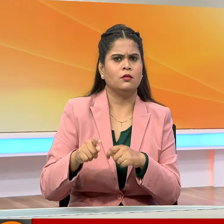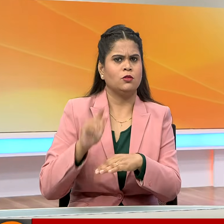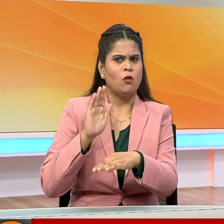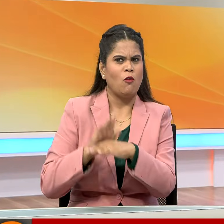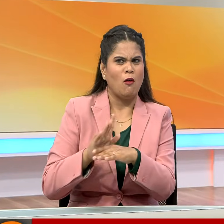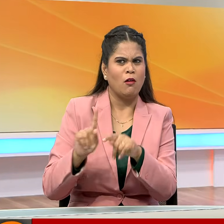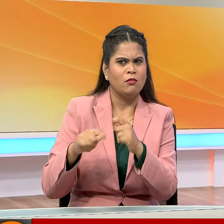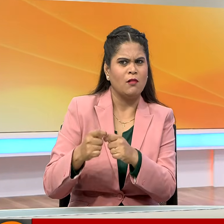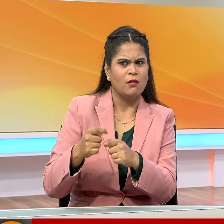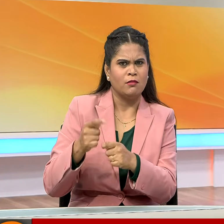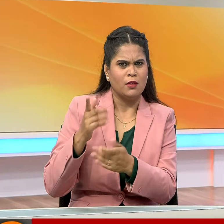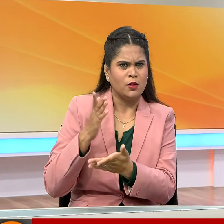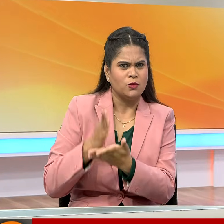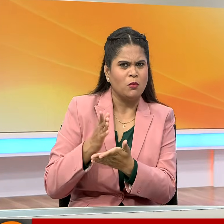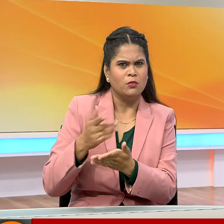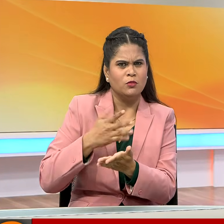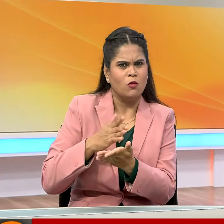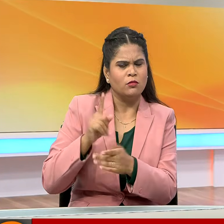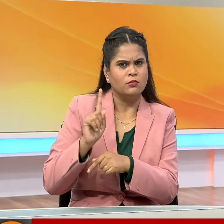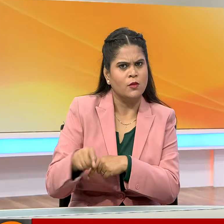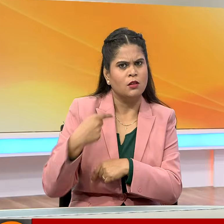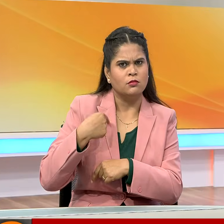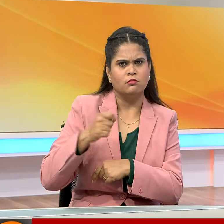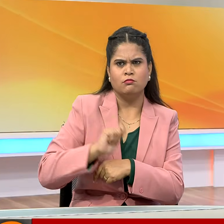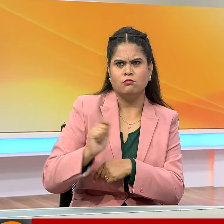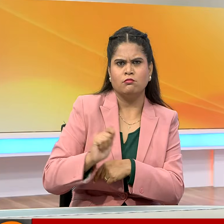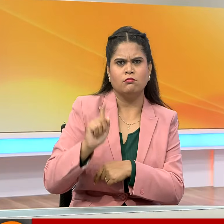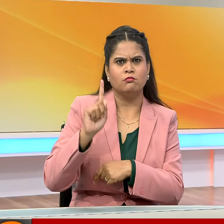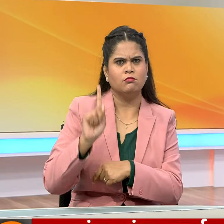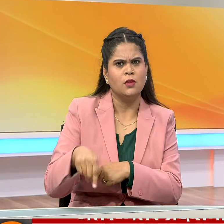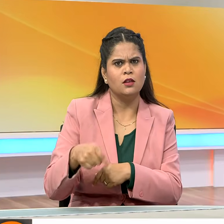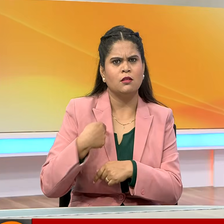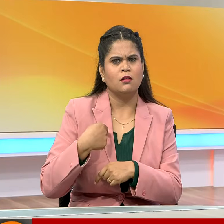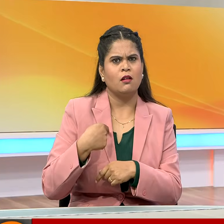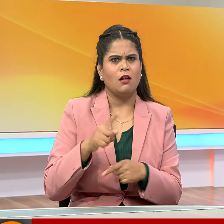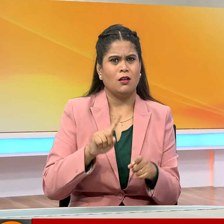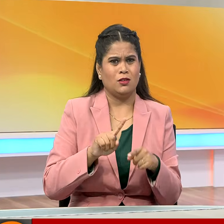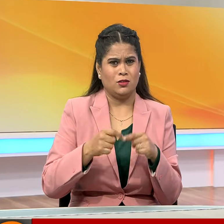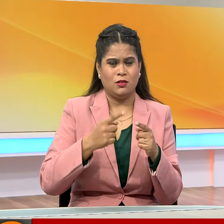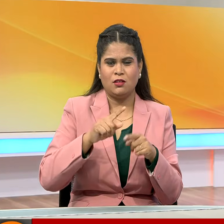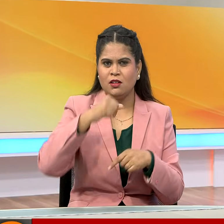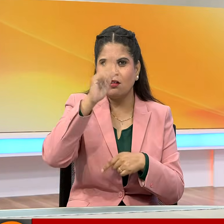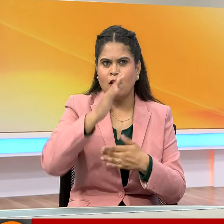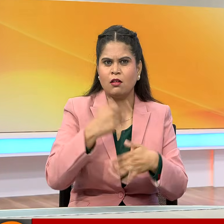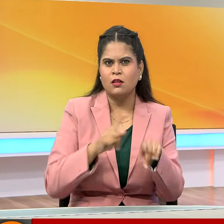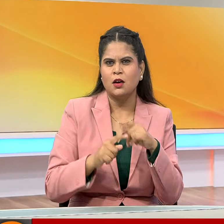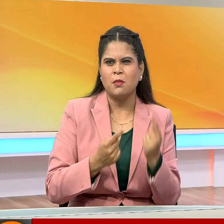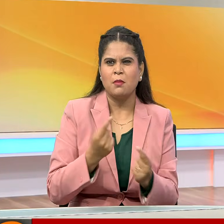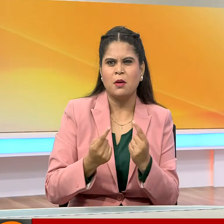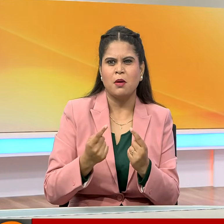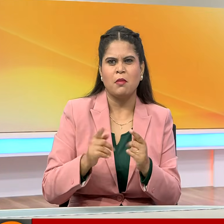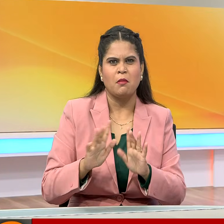आवाज बुलंद करे कि अब इस देश में तुष्टीकरण की राजनीति नहीं चलेगी।